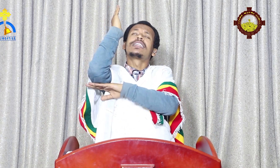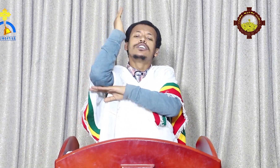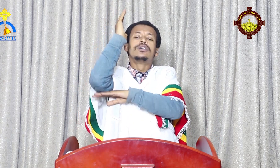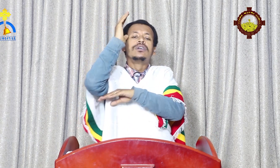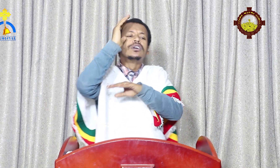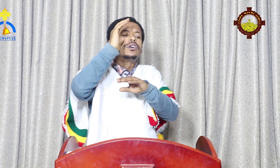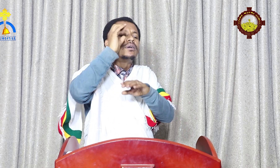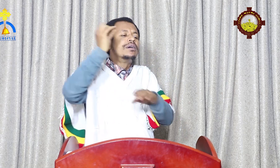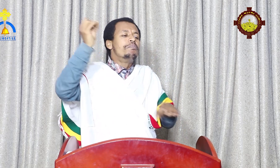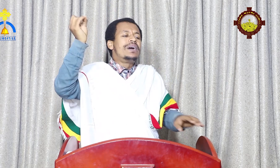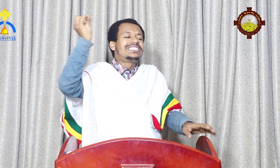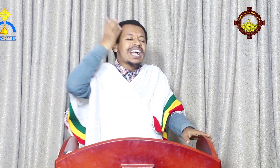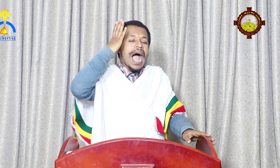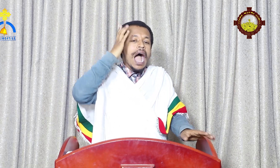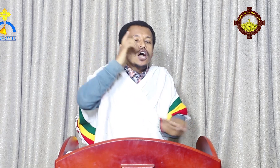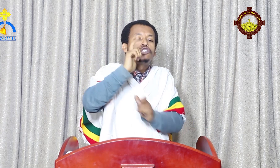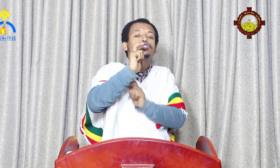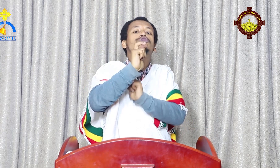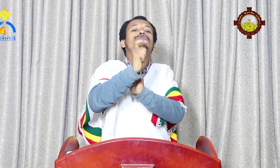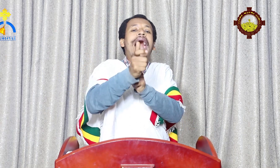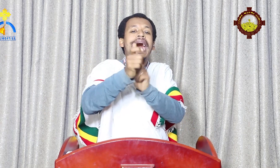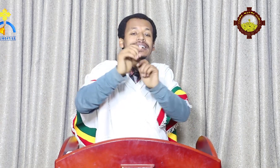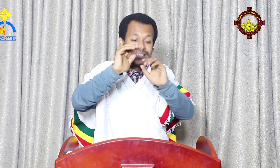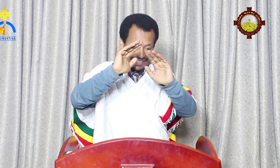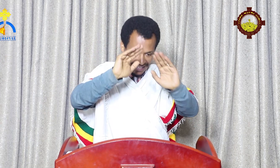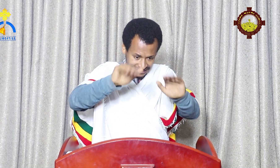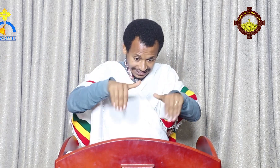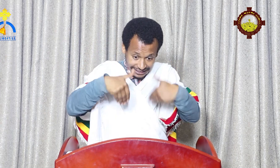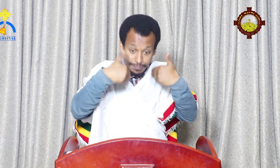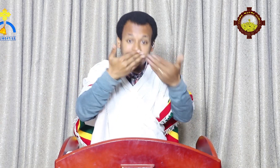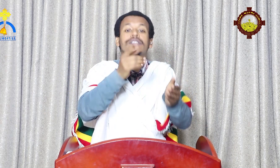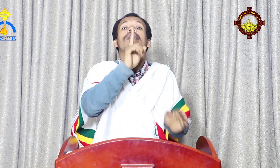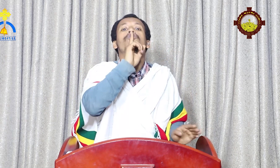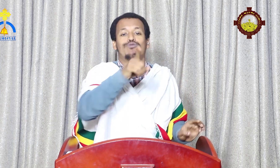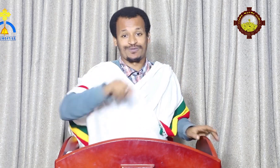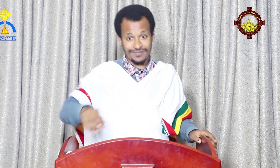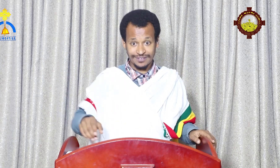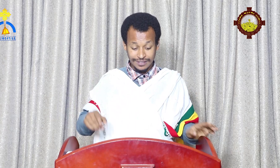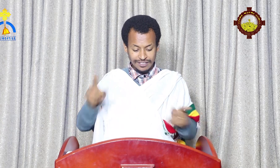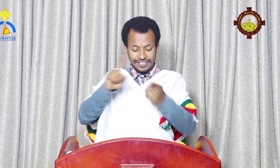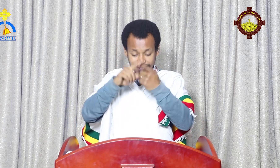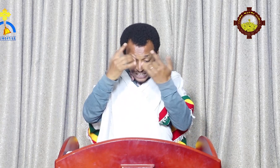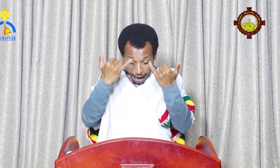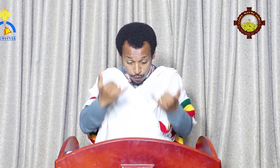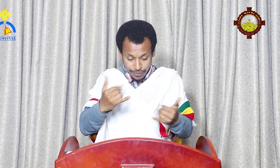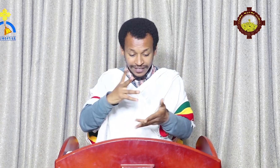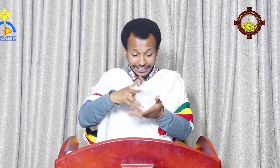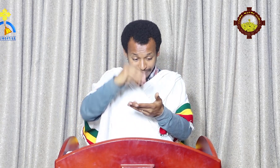እግዚአብሔር በሰጋ ስጦታ የሰጠበት ነው። እስካሁን